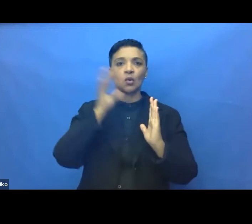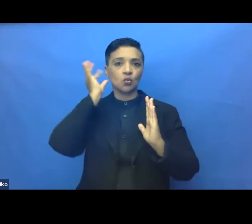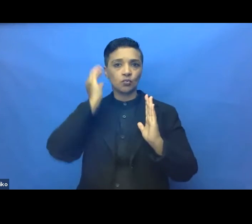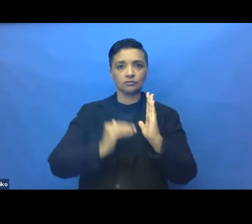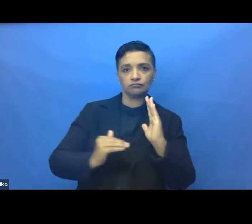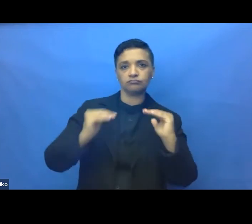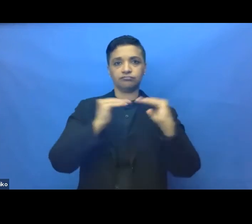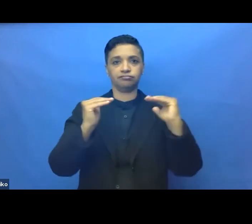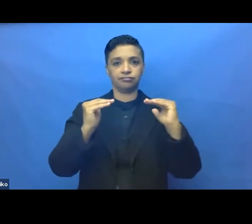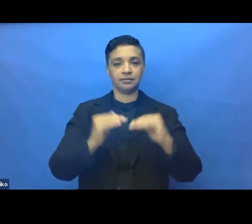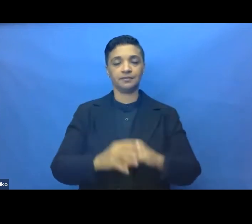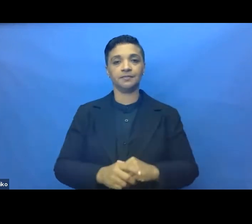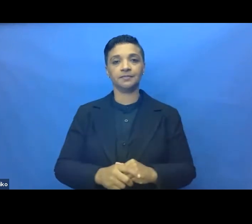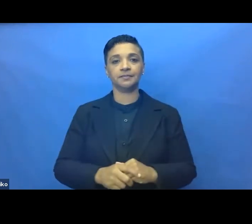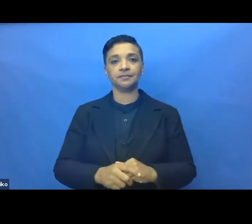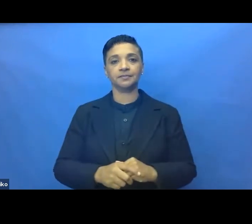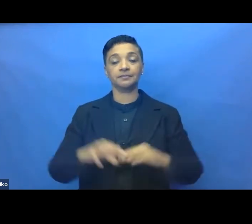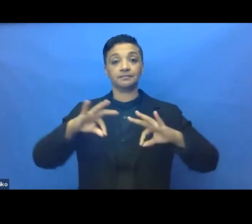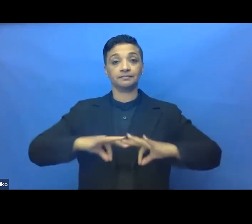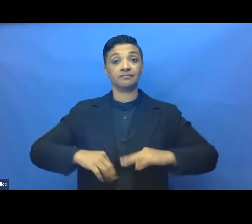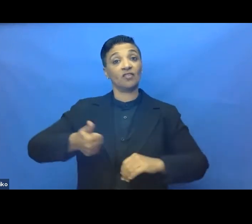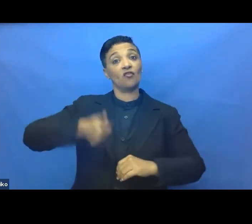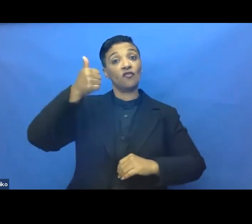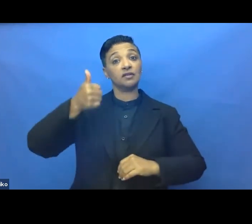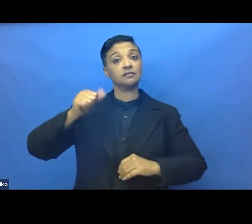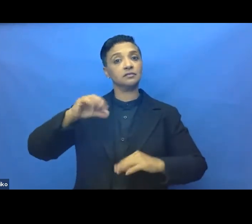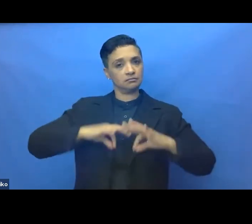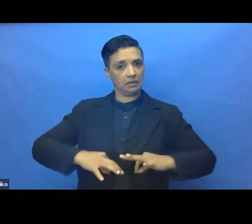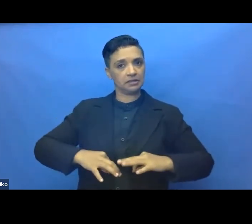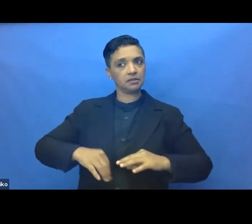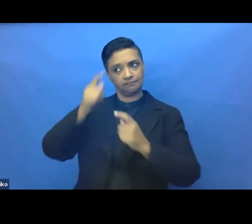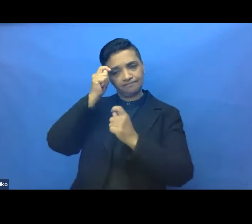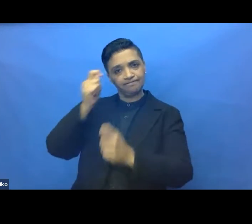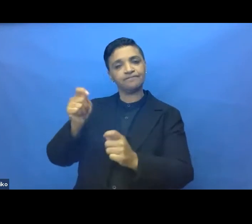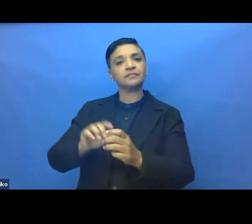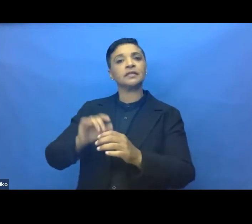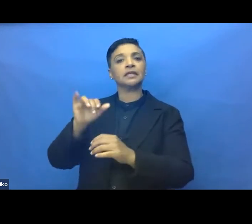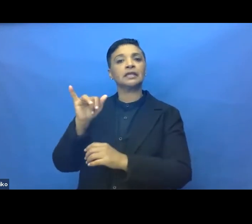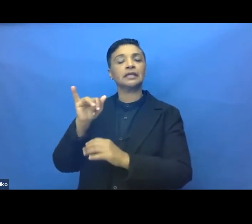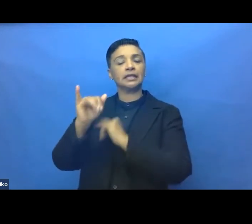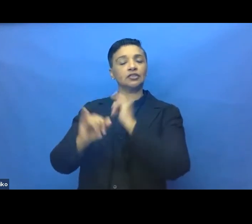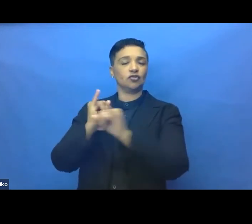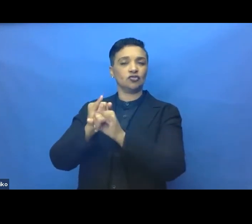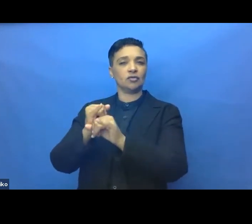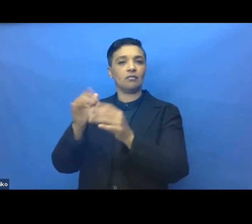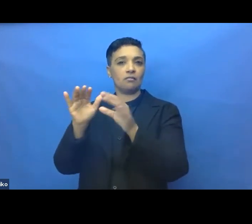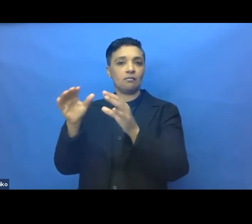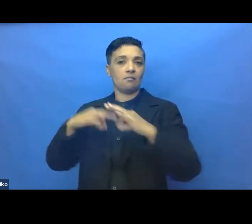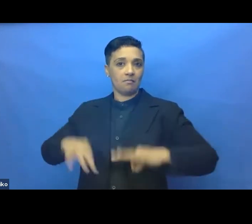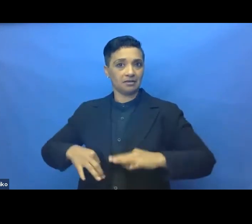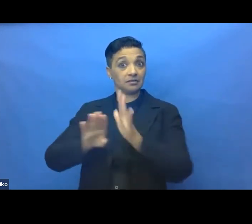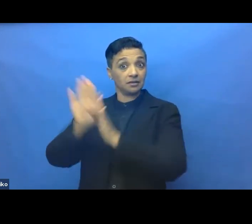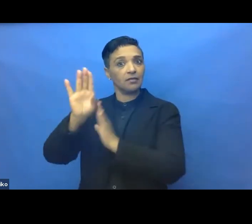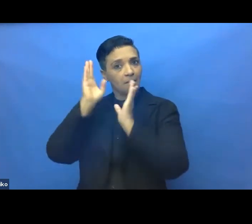leur résilience. Le Premier ministre a également confié au ministre du Développement international le mandat